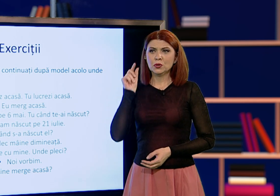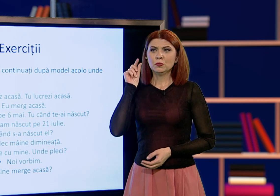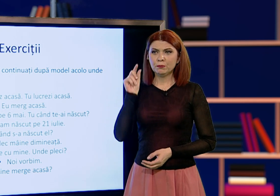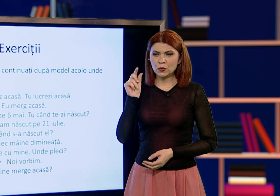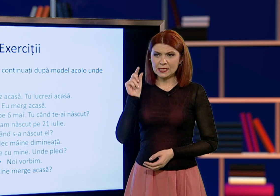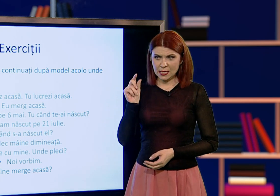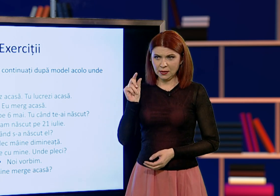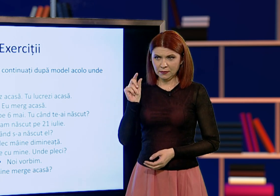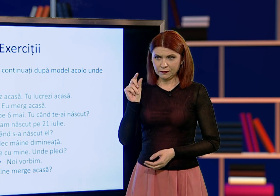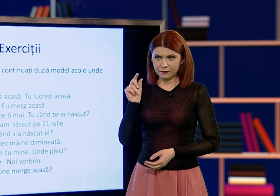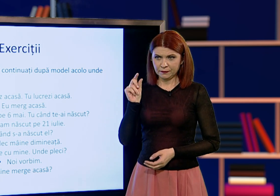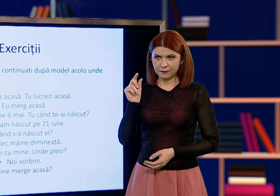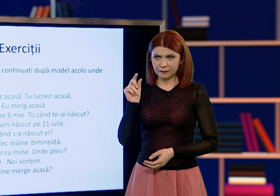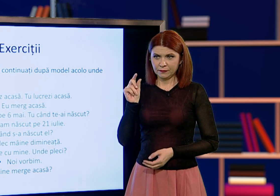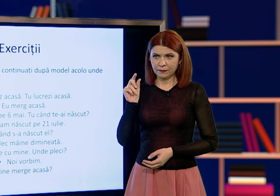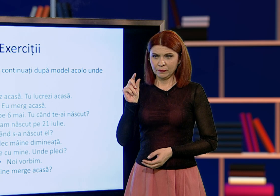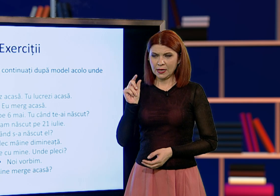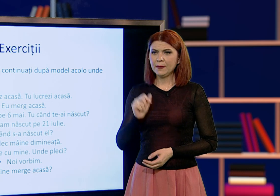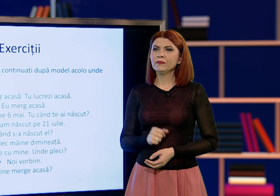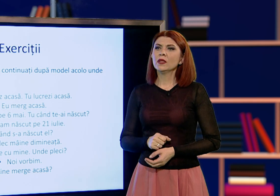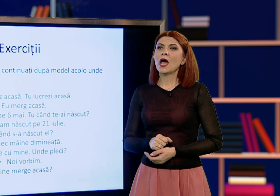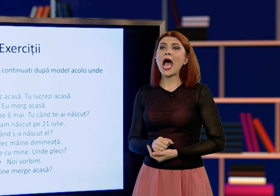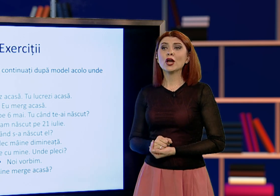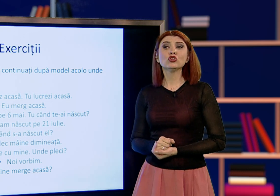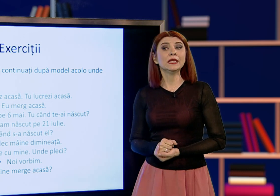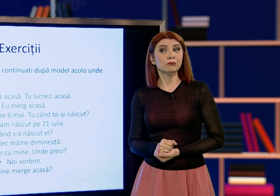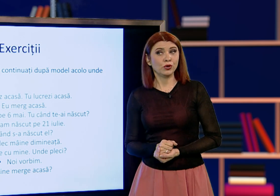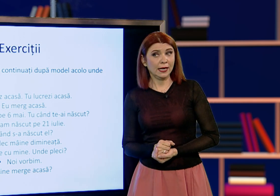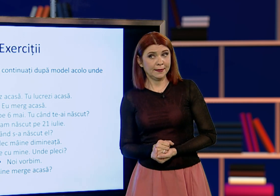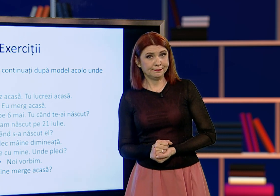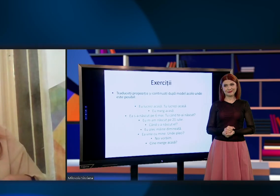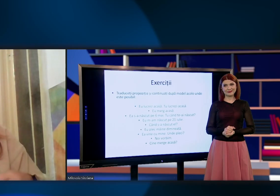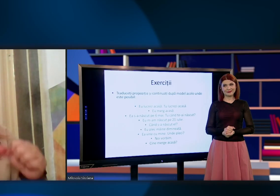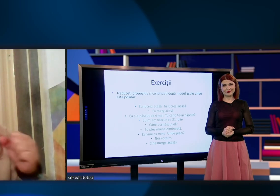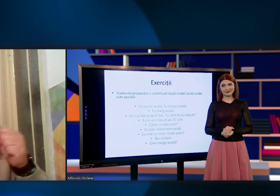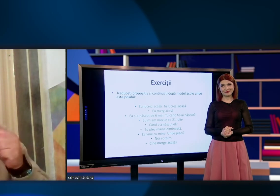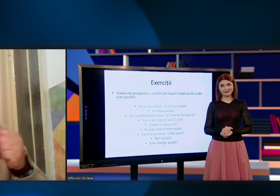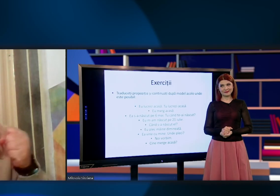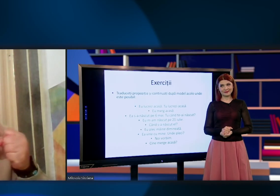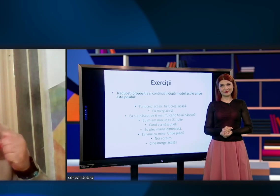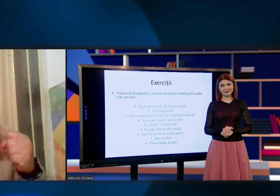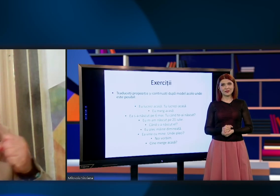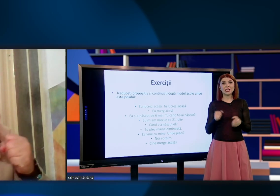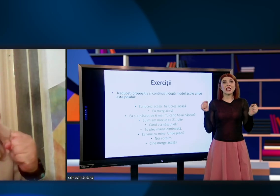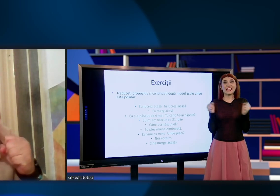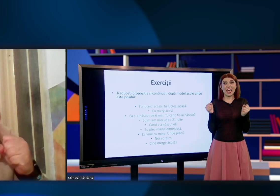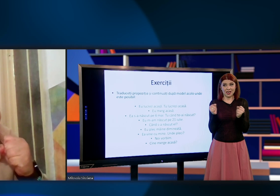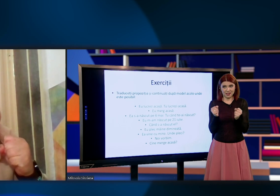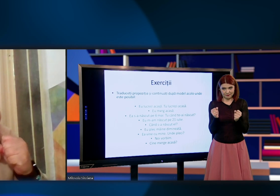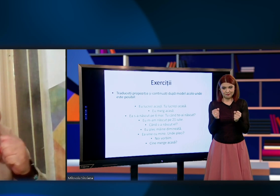puțin Da anotimpurile iar iarnă